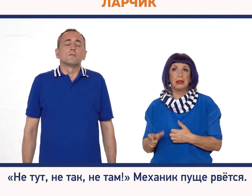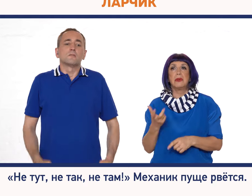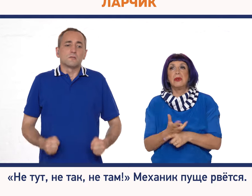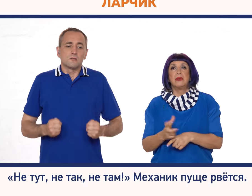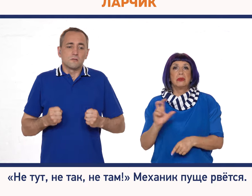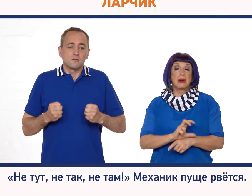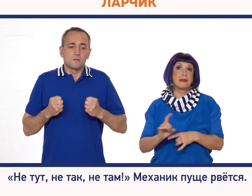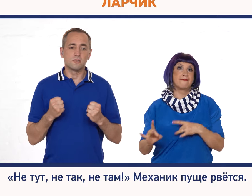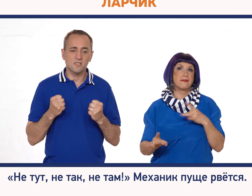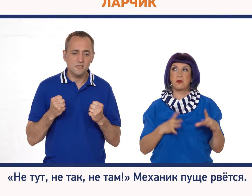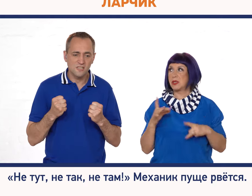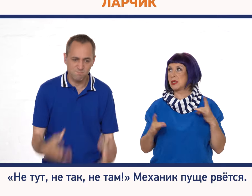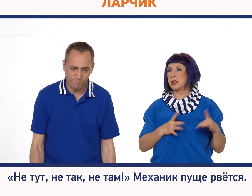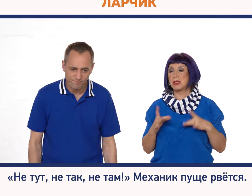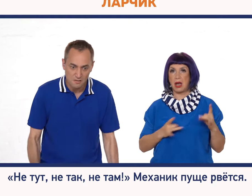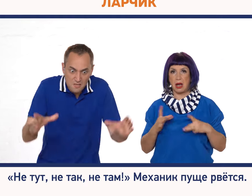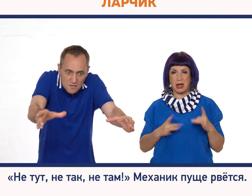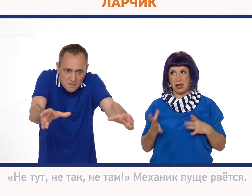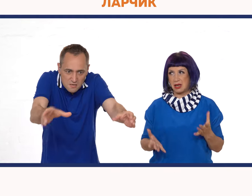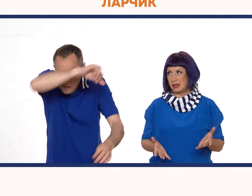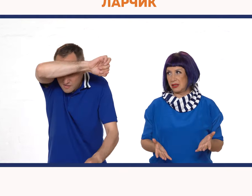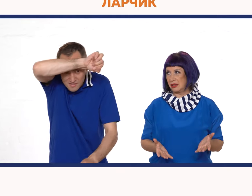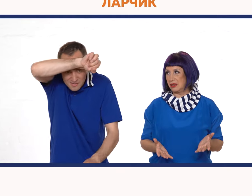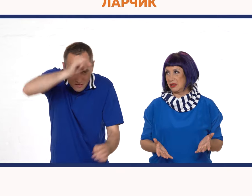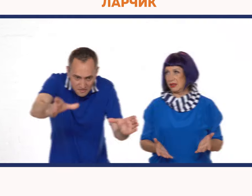Механик пуще рвется.